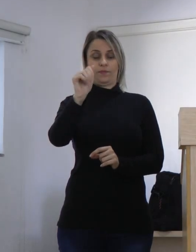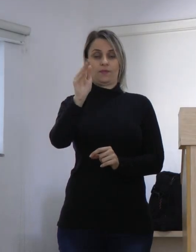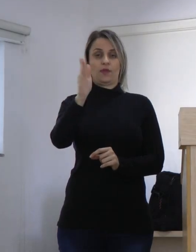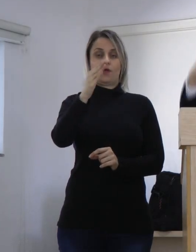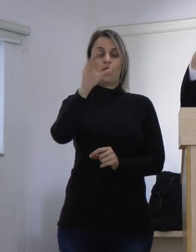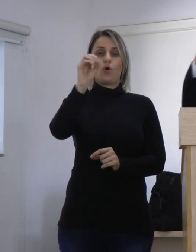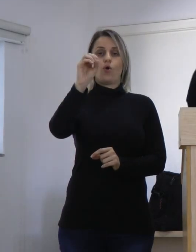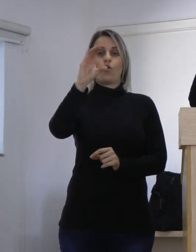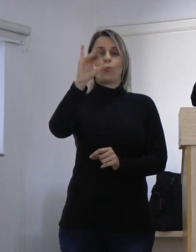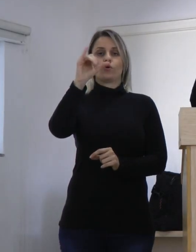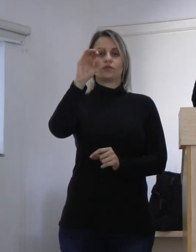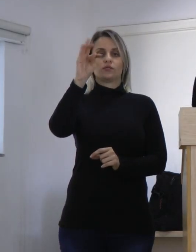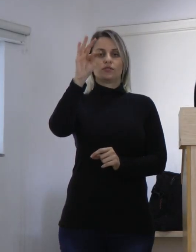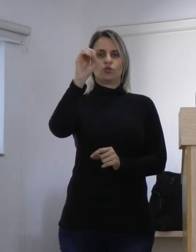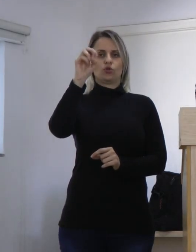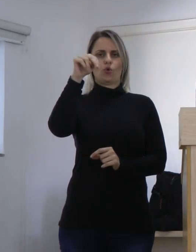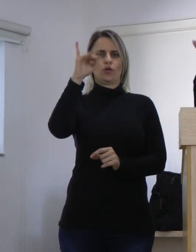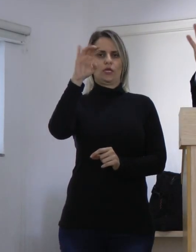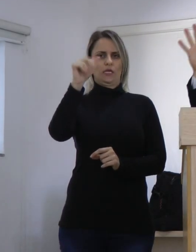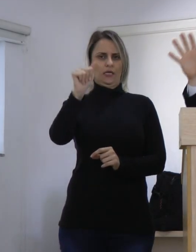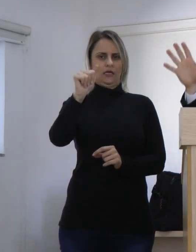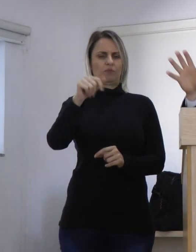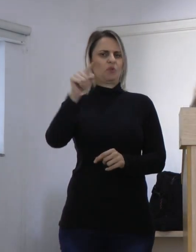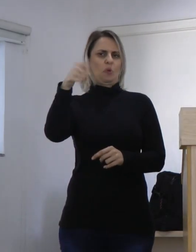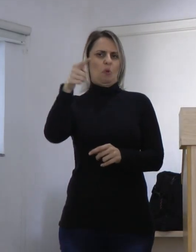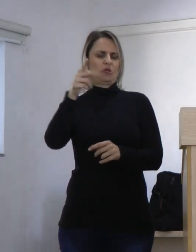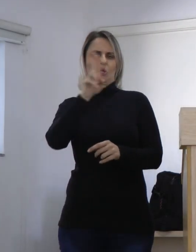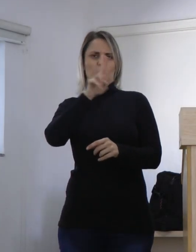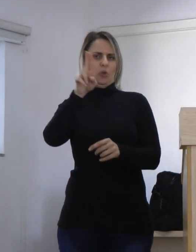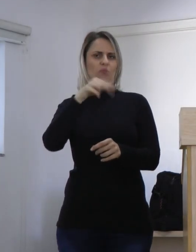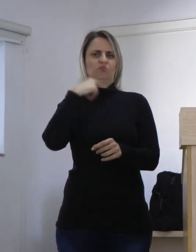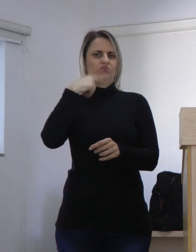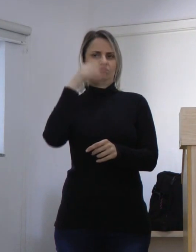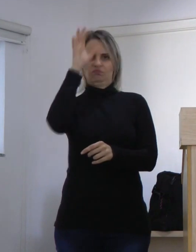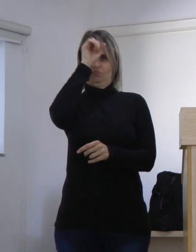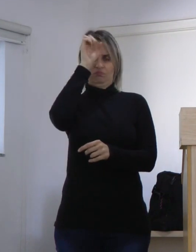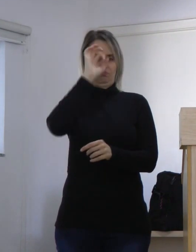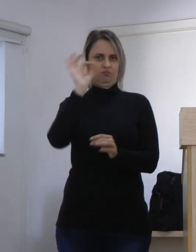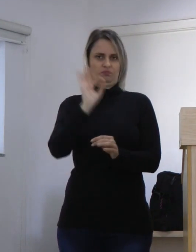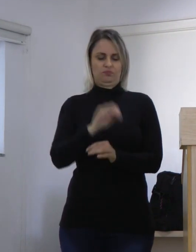e metil alguma coisa amina, um nome bem comprido que até hoje eu não decorei.